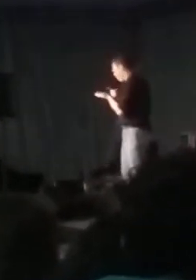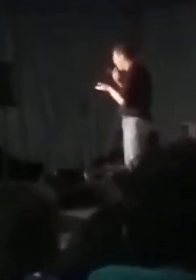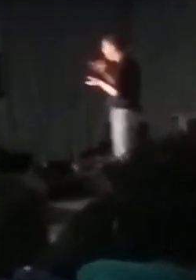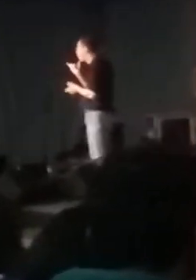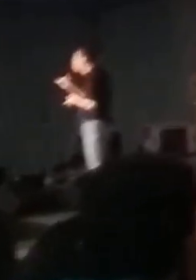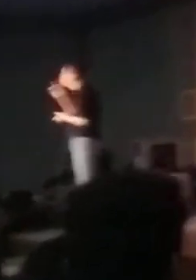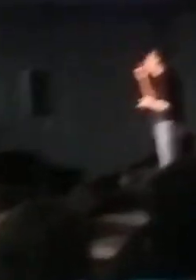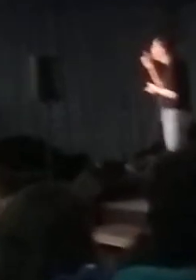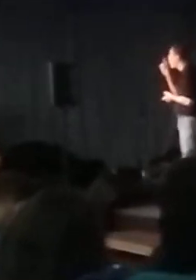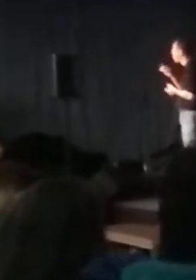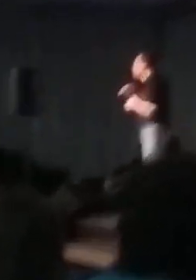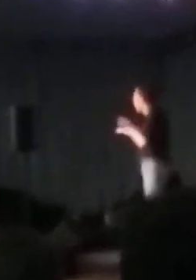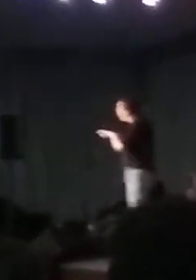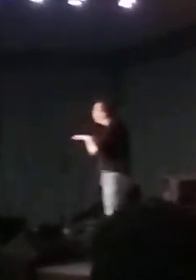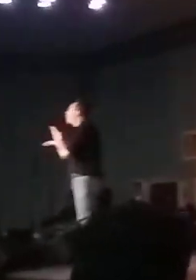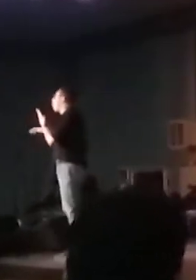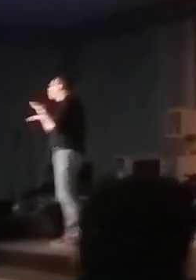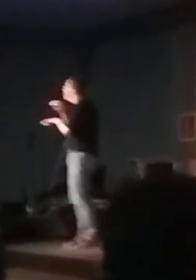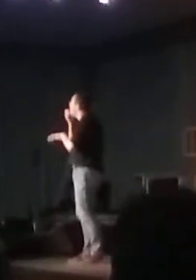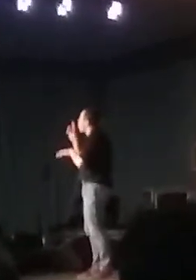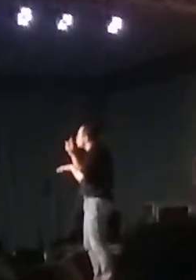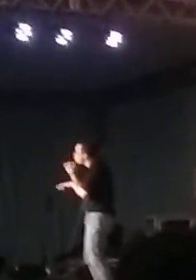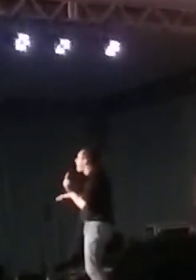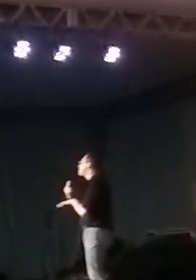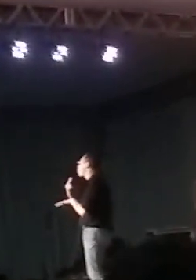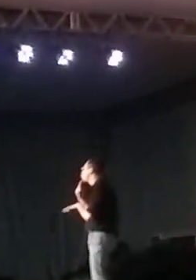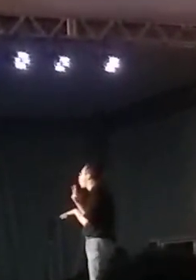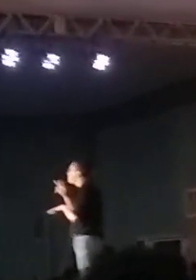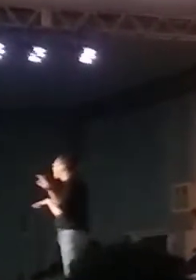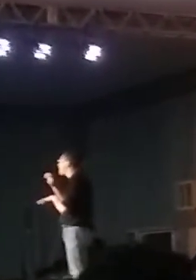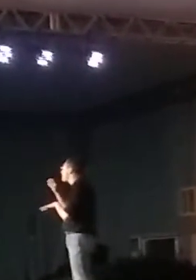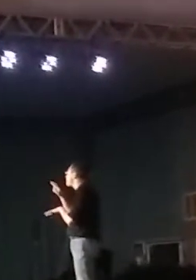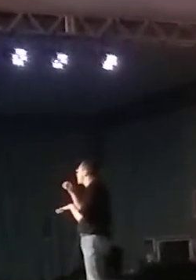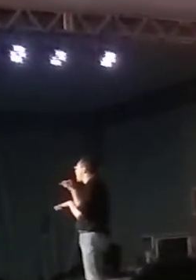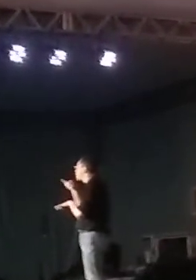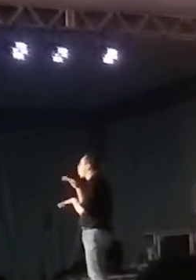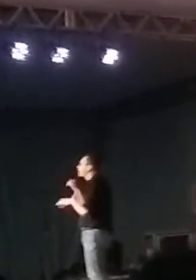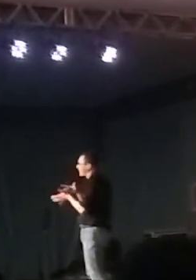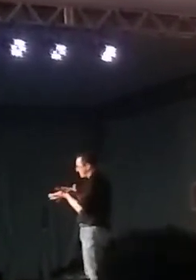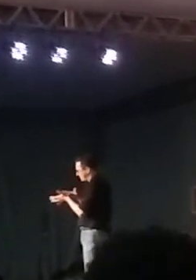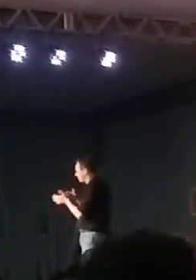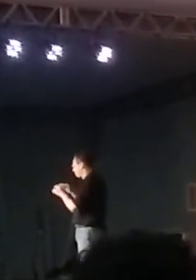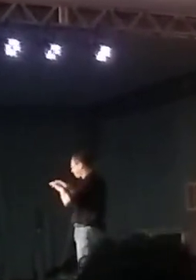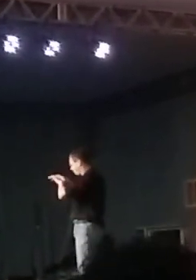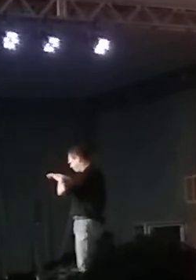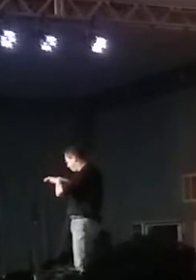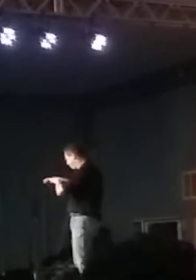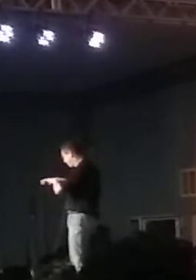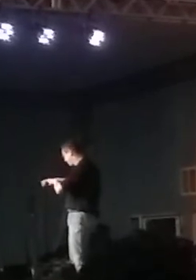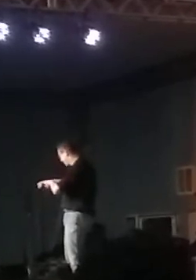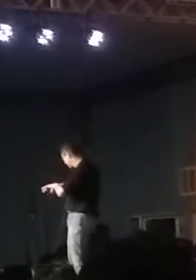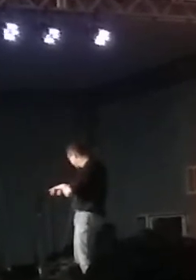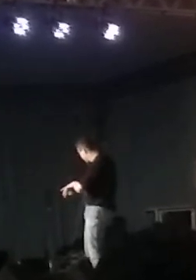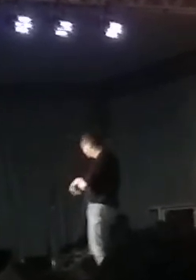bom dia, Verônica, oi, meu nome é Verônica, tal, e fiz um rascunho, e ele me respondeu: